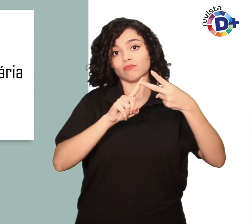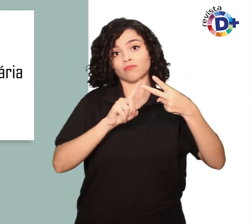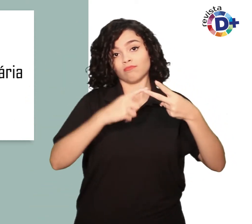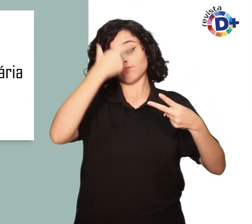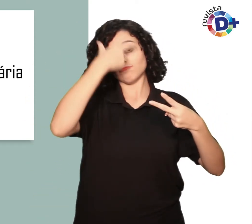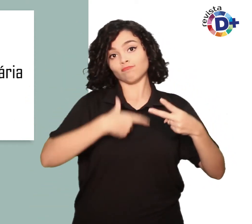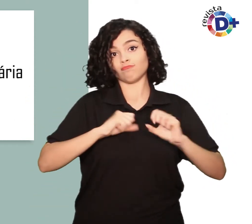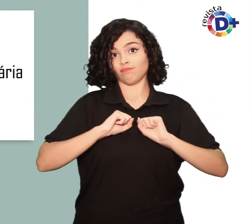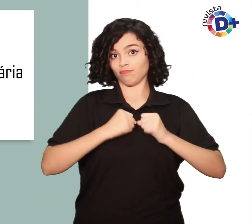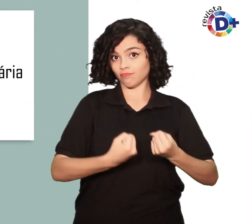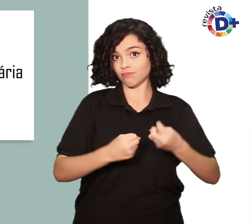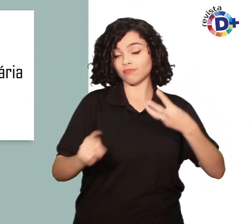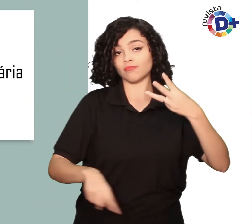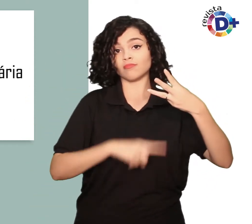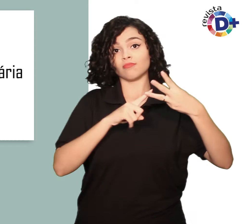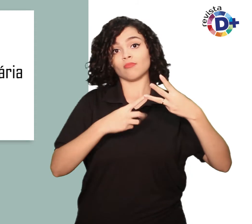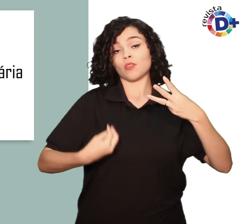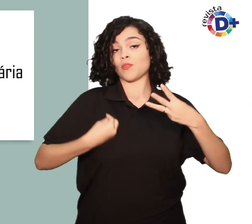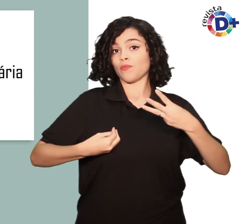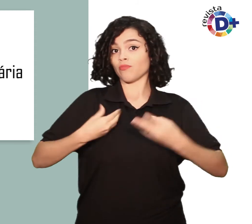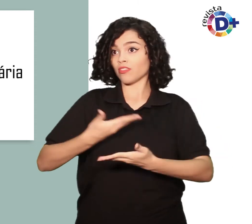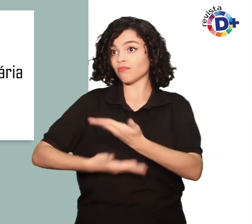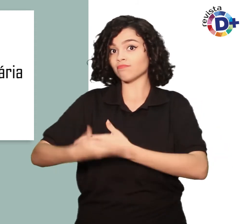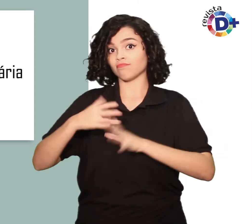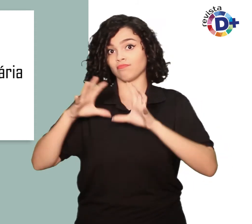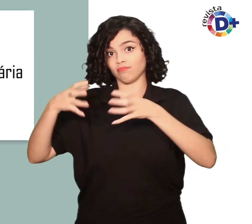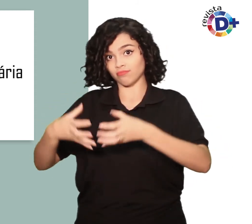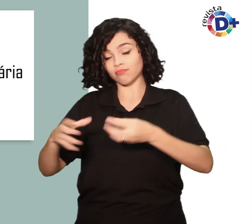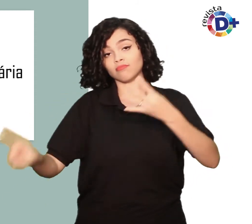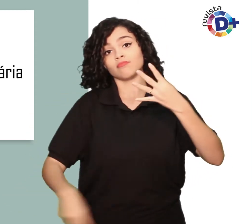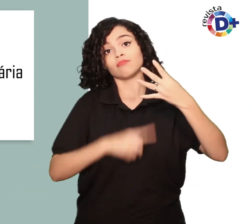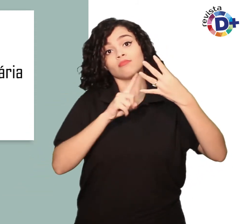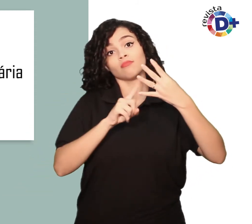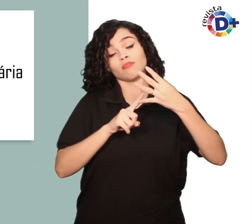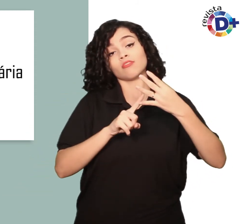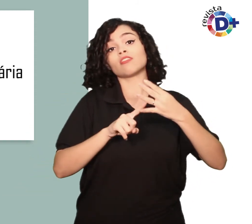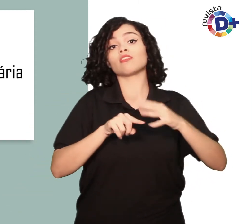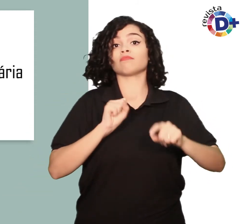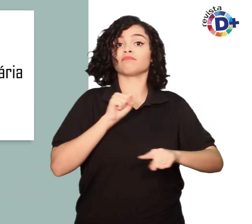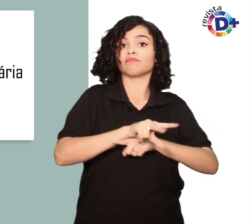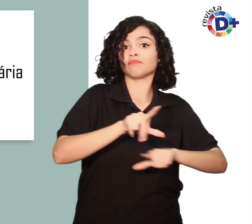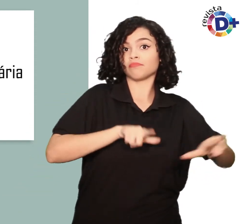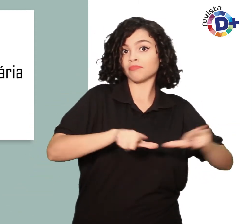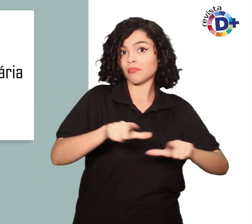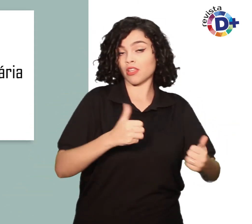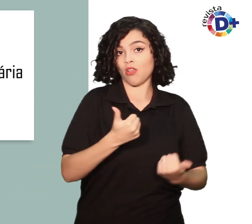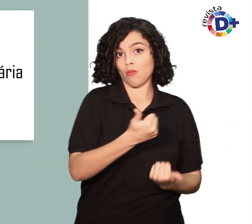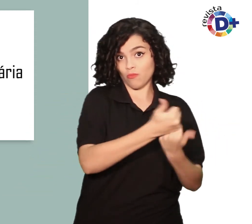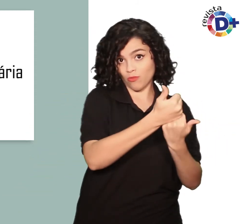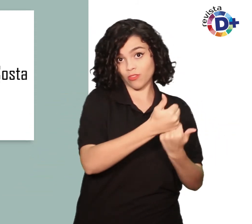autodefensoria, vida comunitária e emprego apoiado. Aracélia